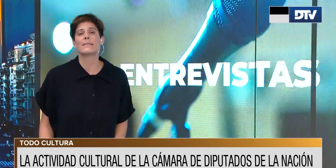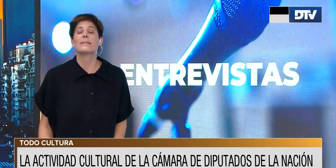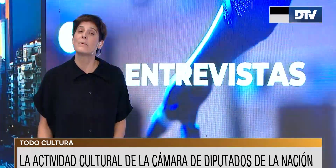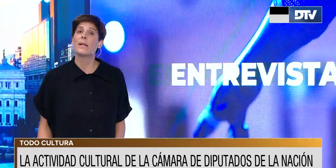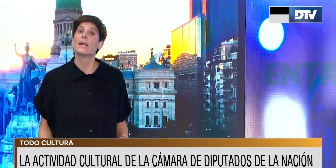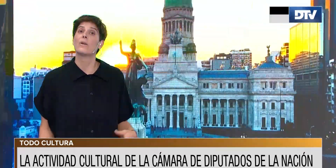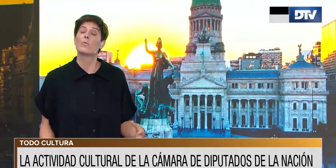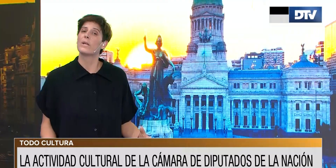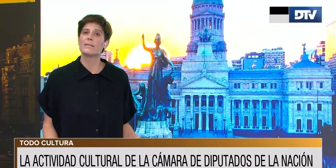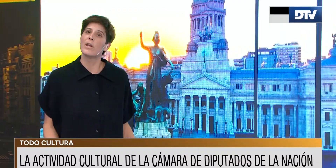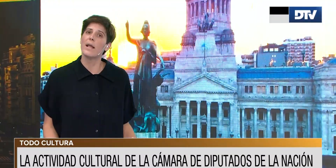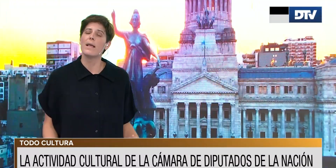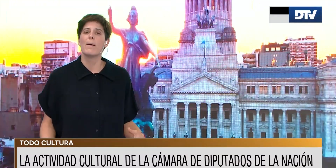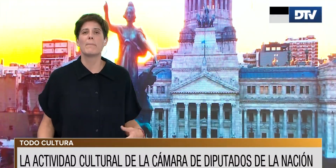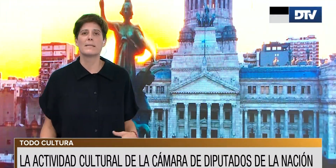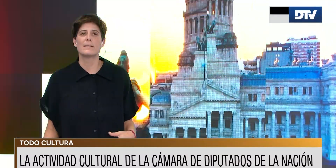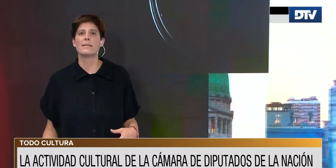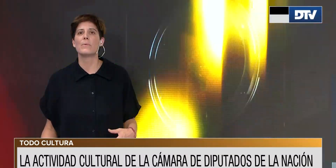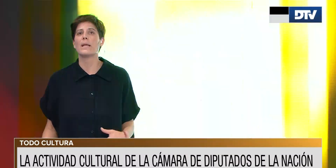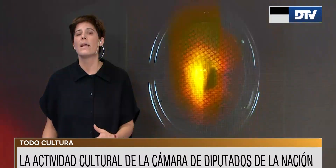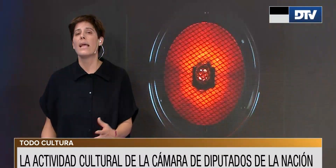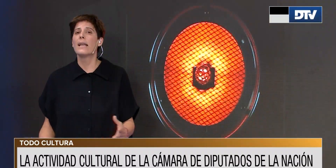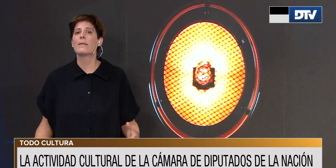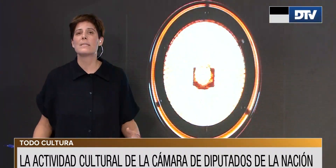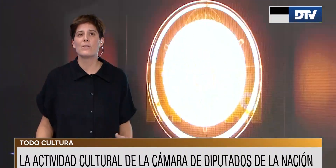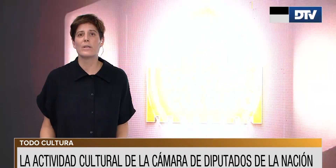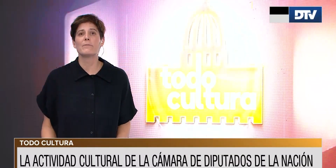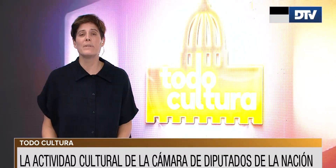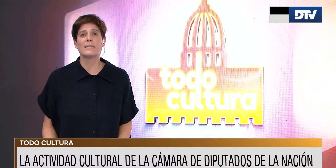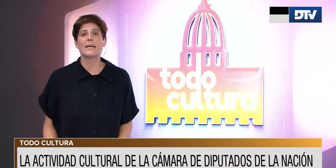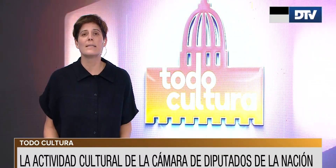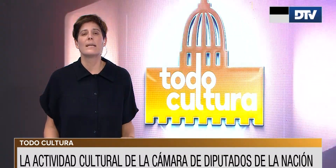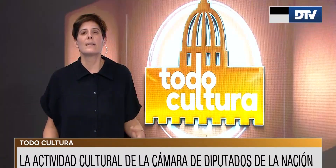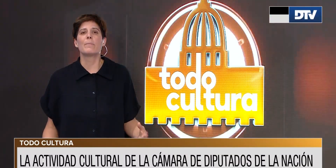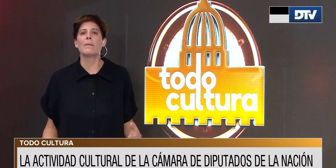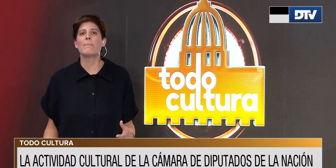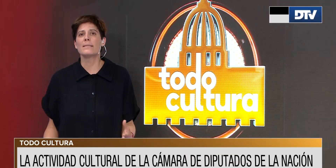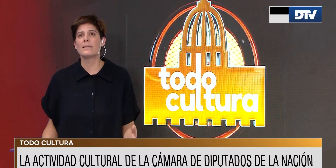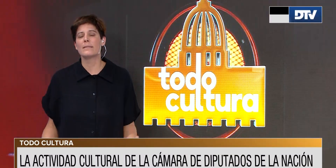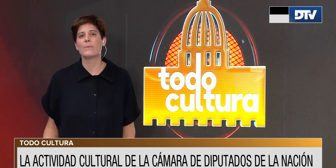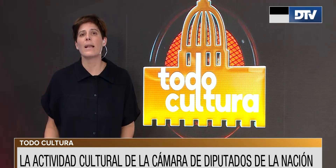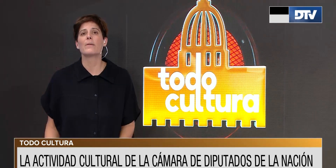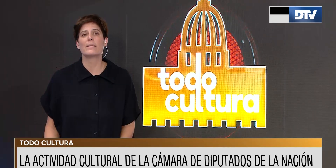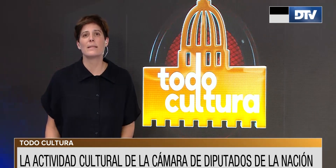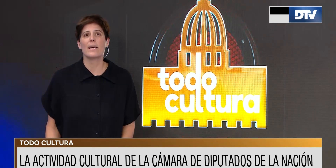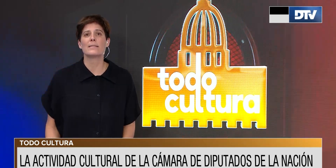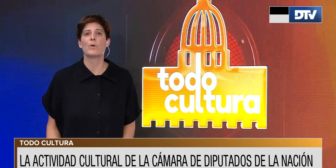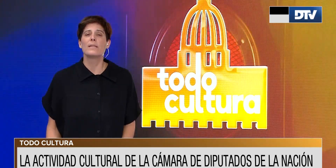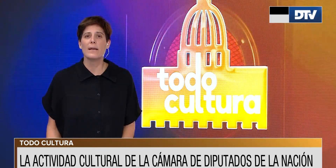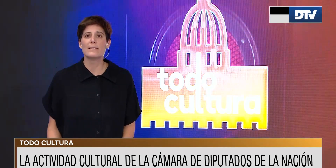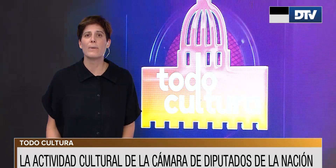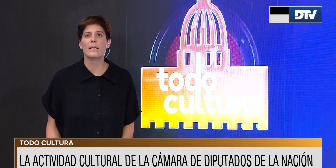accesible en lo comunicacional, más accesible en las dimensiones físicas y también más accesible a las